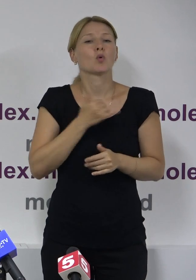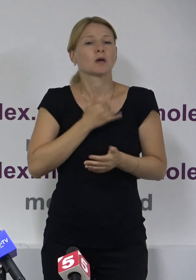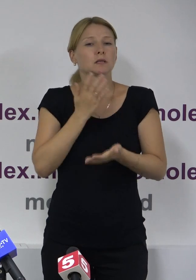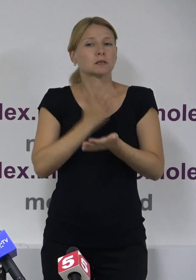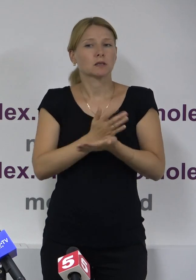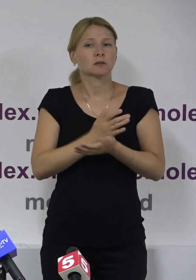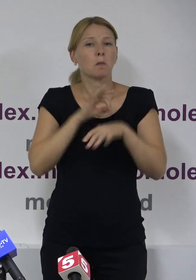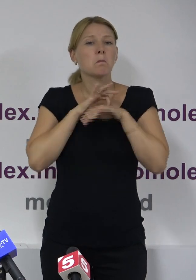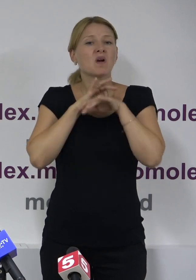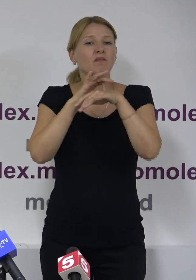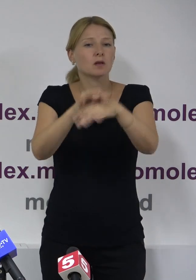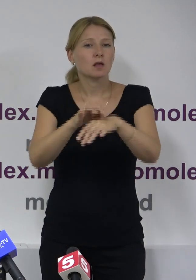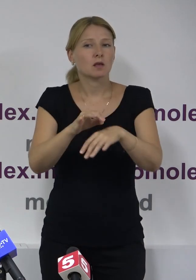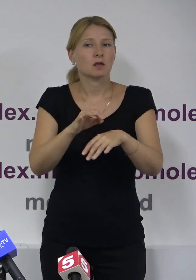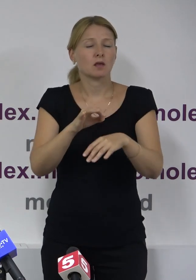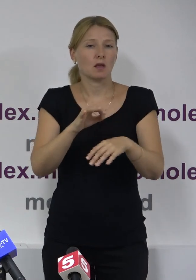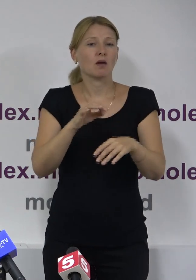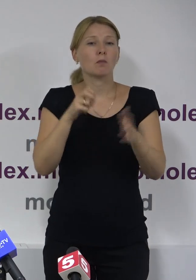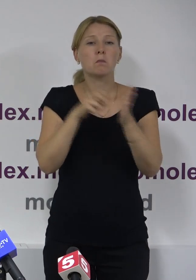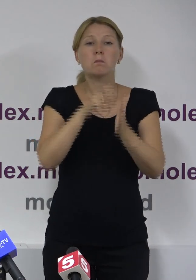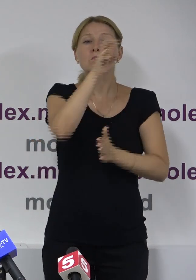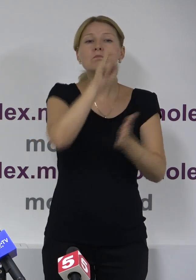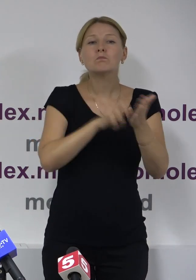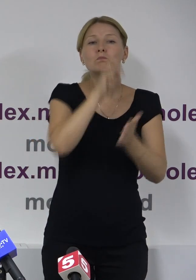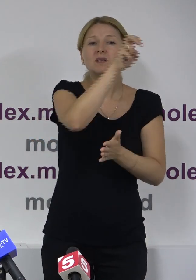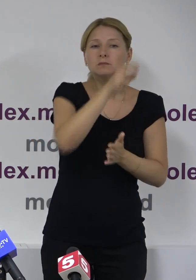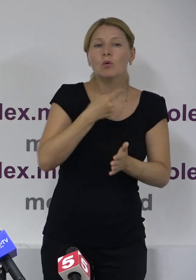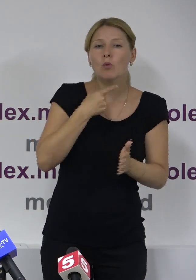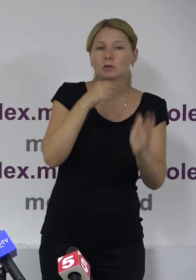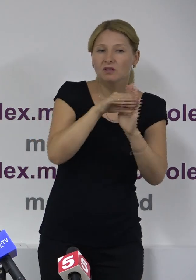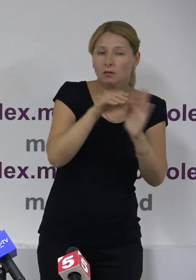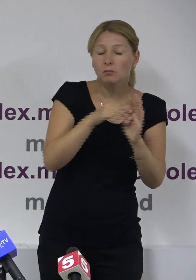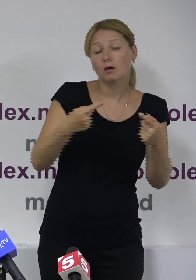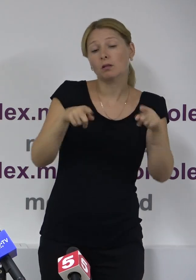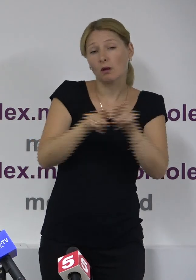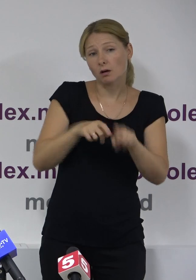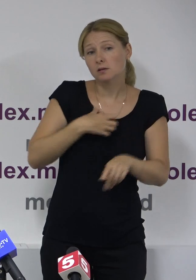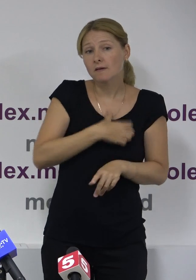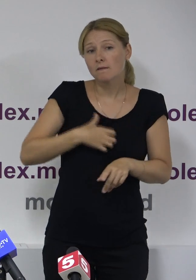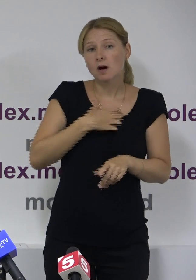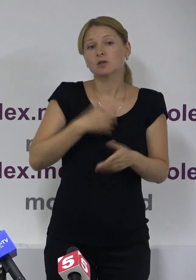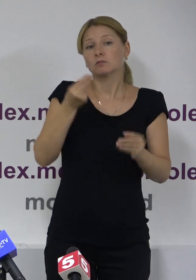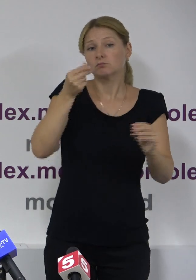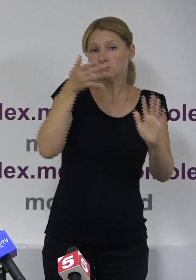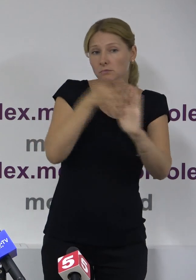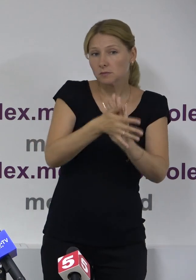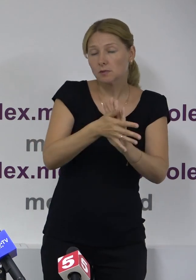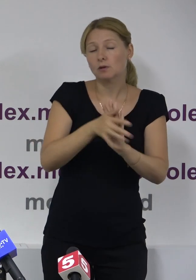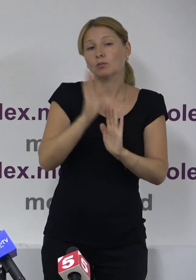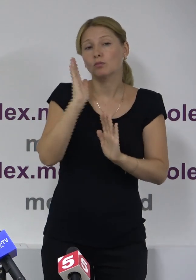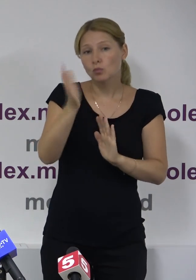votului prin corespondență cu un buget la fel important. De asemenea, vom